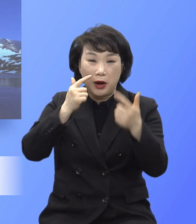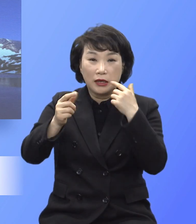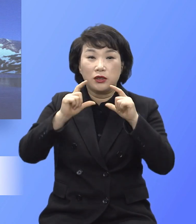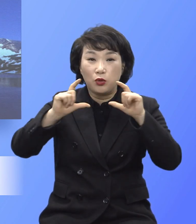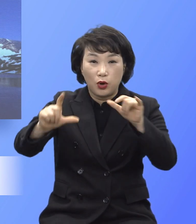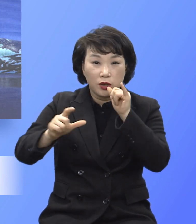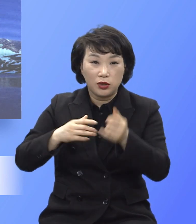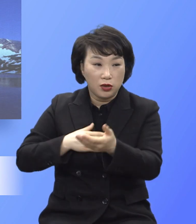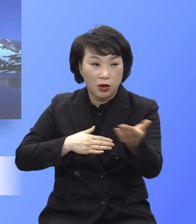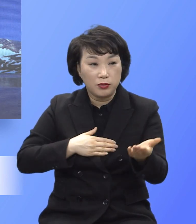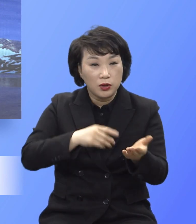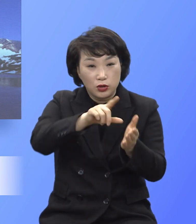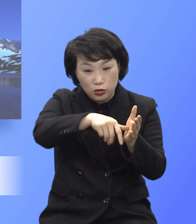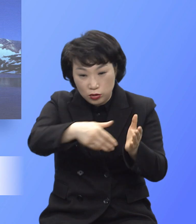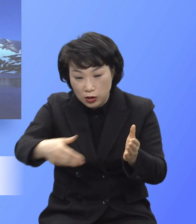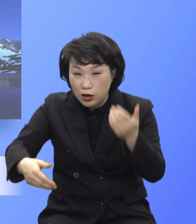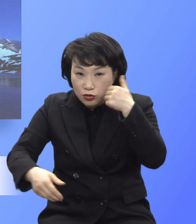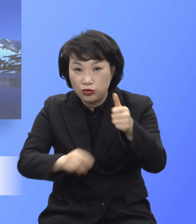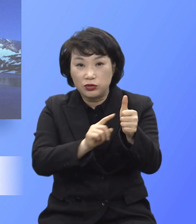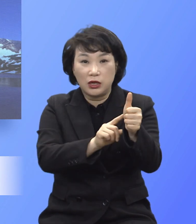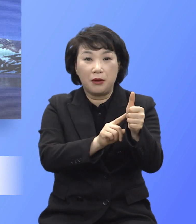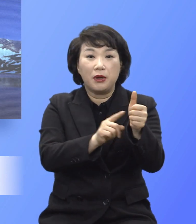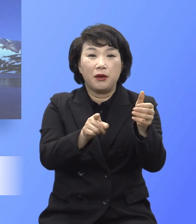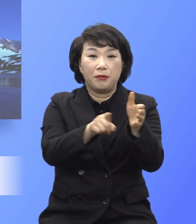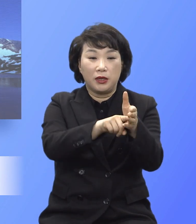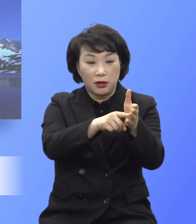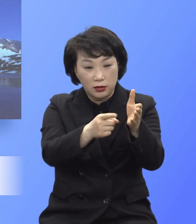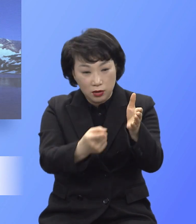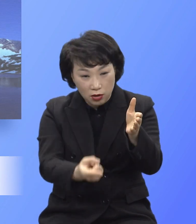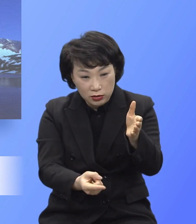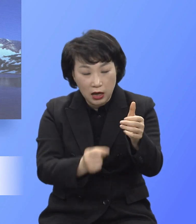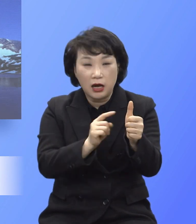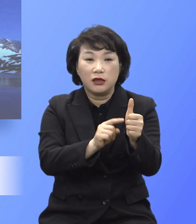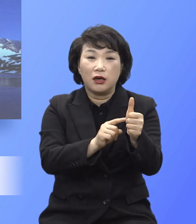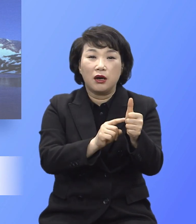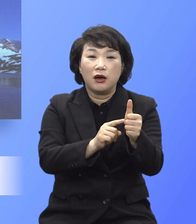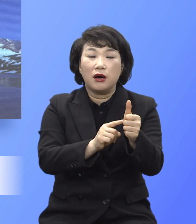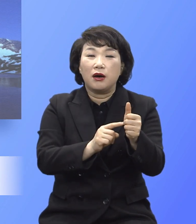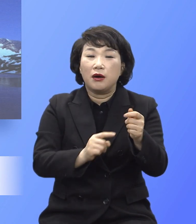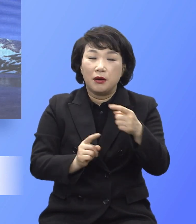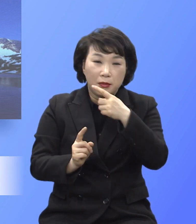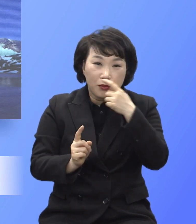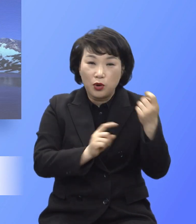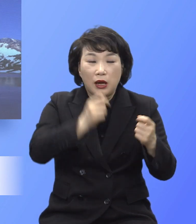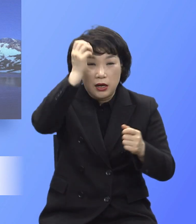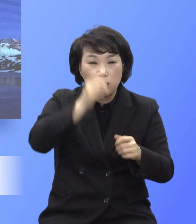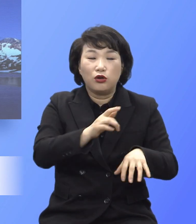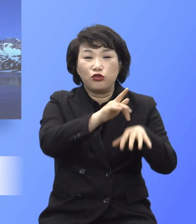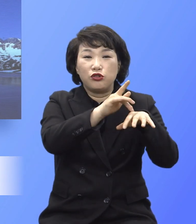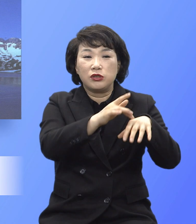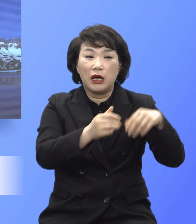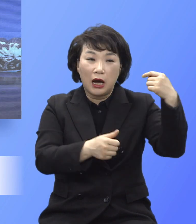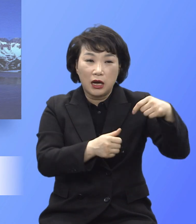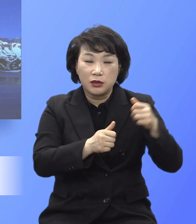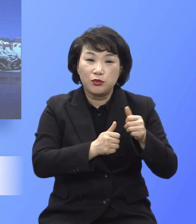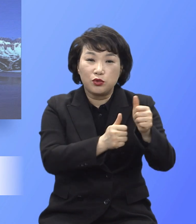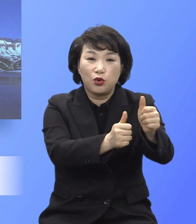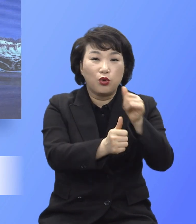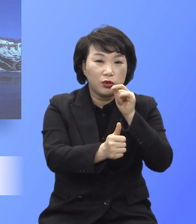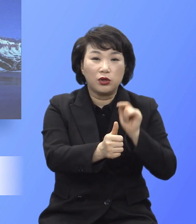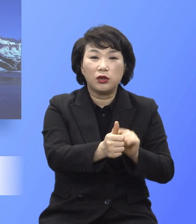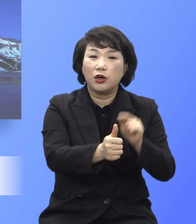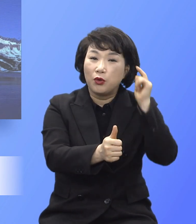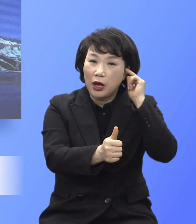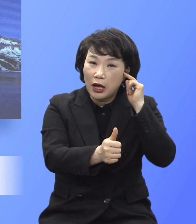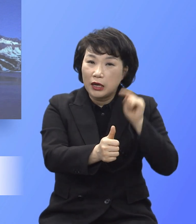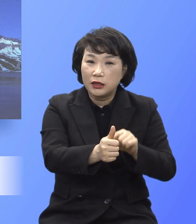밝히 말씀하시기를 후일이었던 사람이 믿음에서 떠나 미혹해 하는 영과 귀신의 가르침을